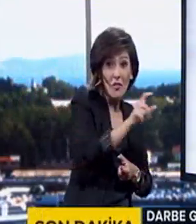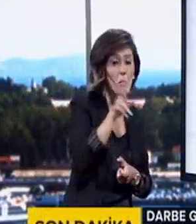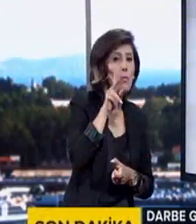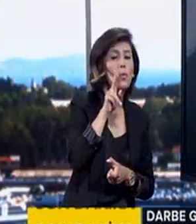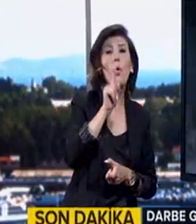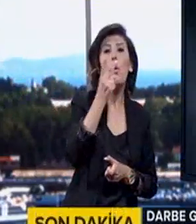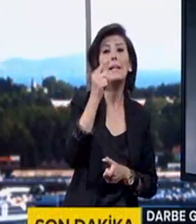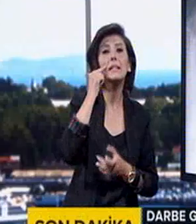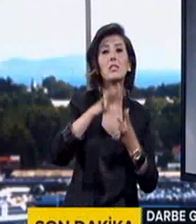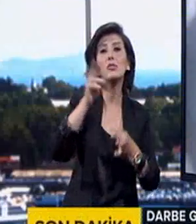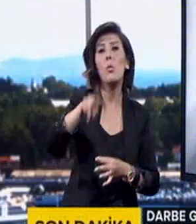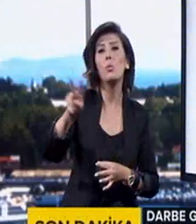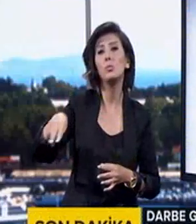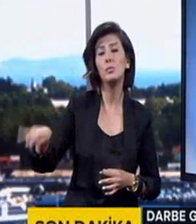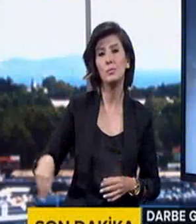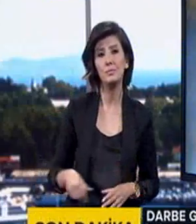kişi hayatını kaybetti.